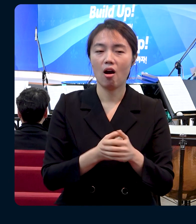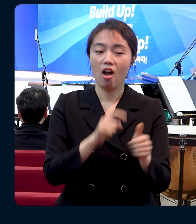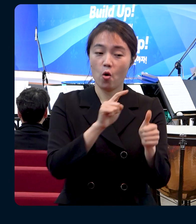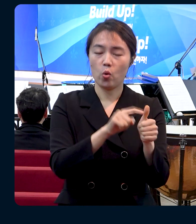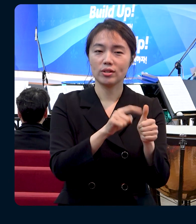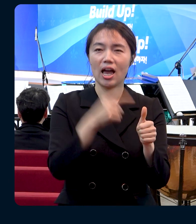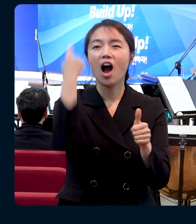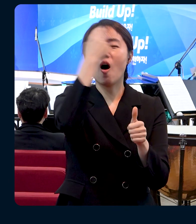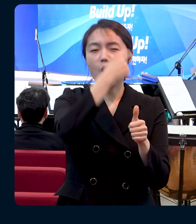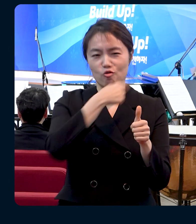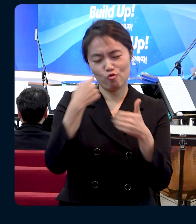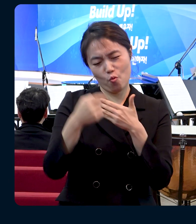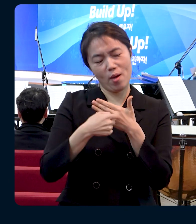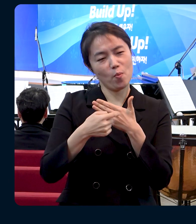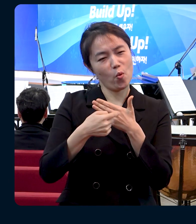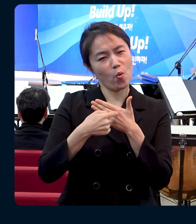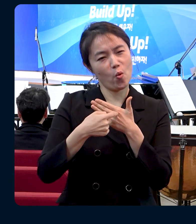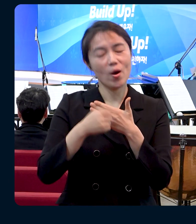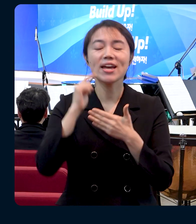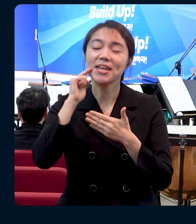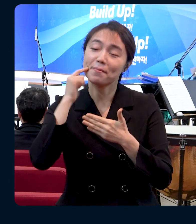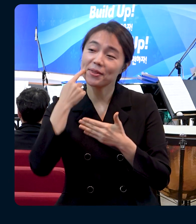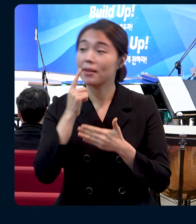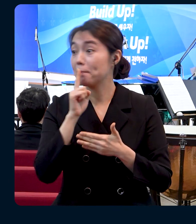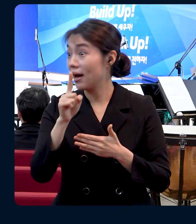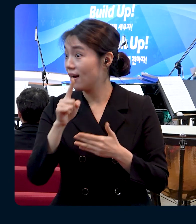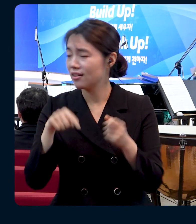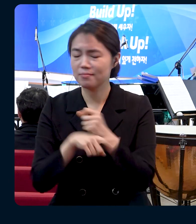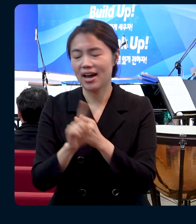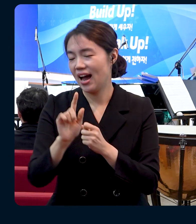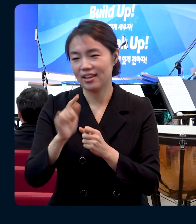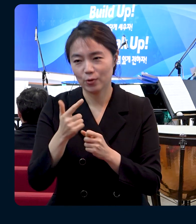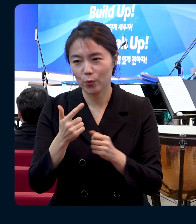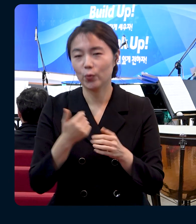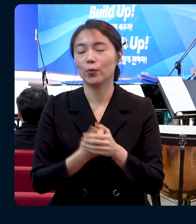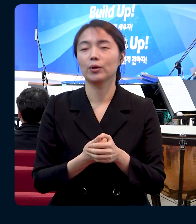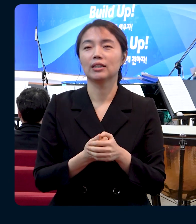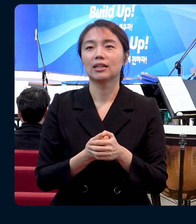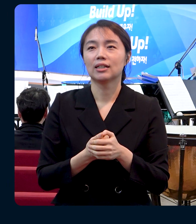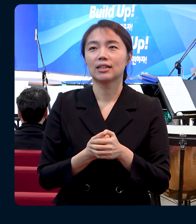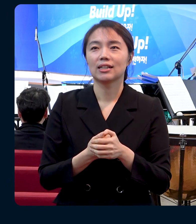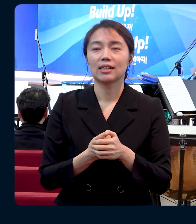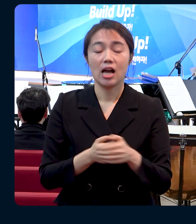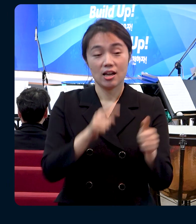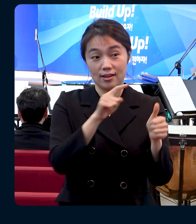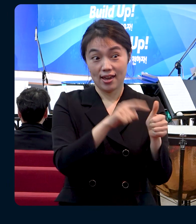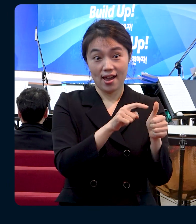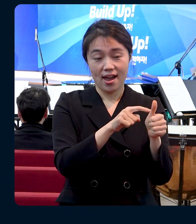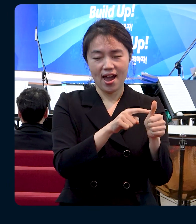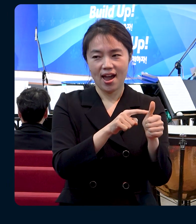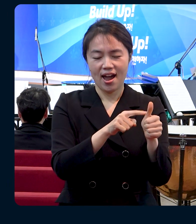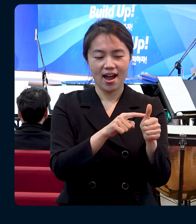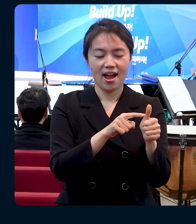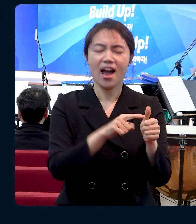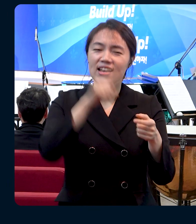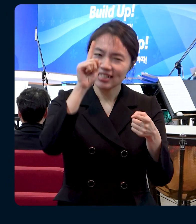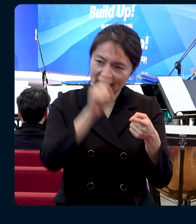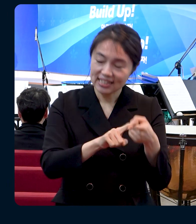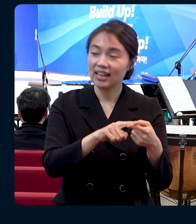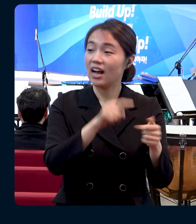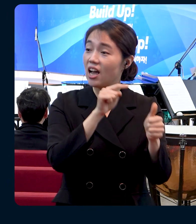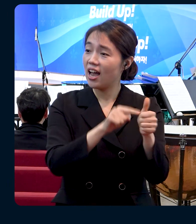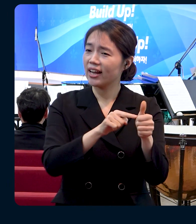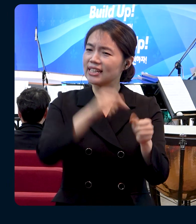요셉의 외모를 말하는 것이 아니에요. 저는 문맥을 봐도 알 수 있겠지만 그 사람 전체가, 그